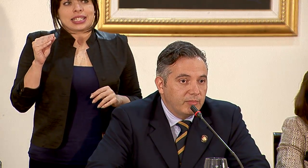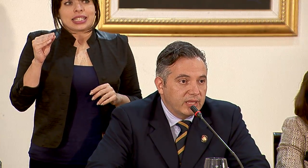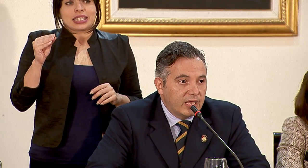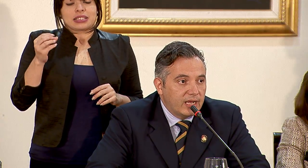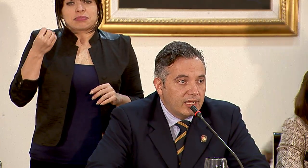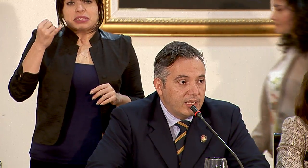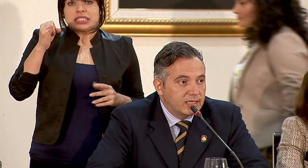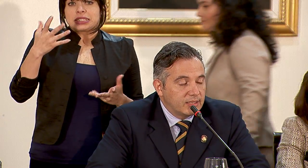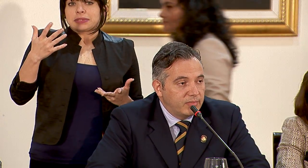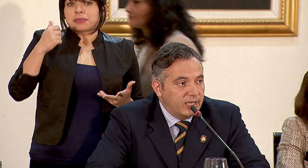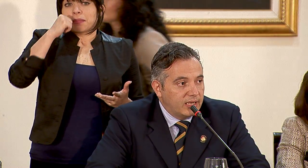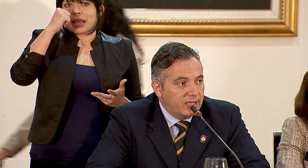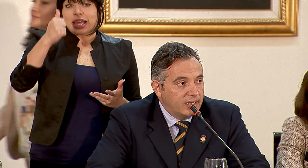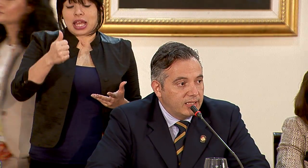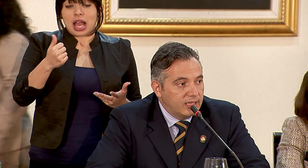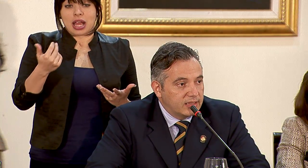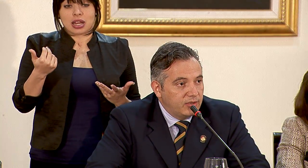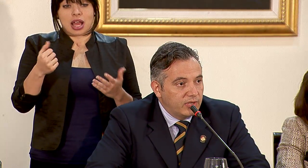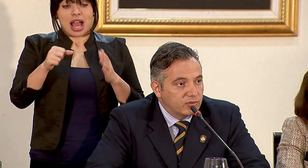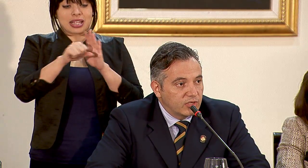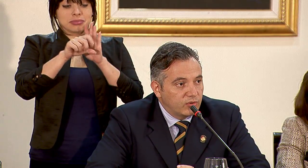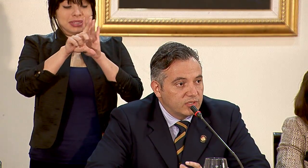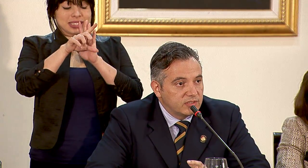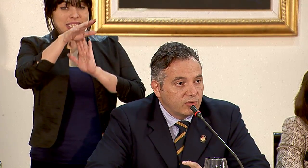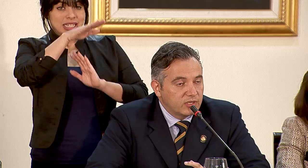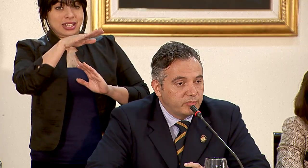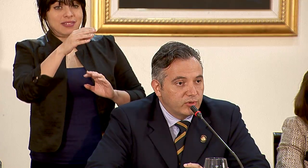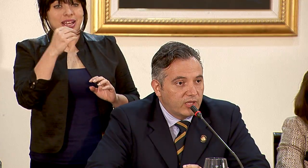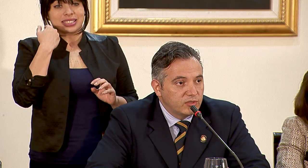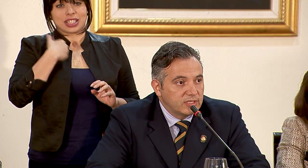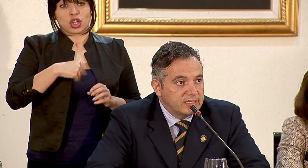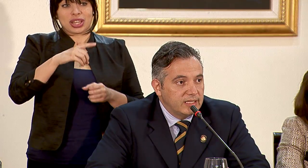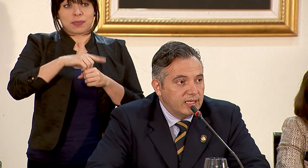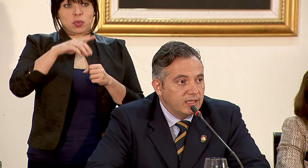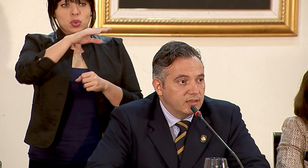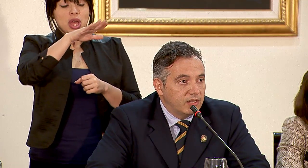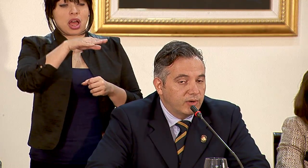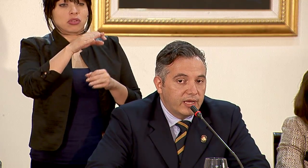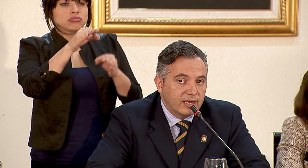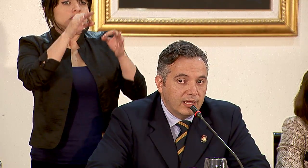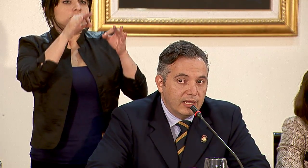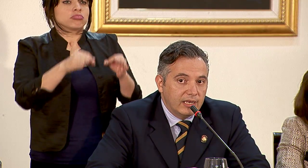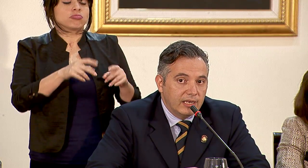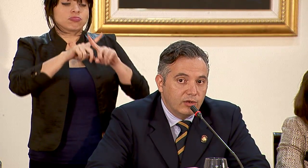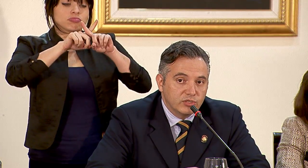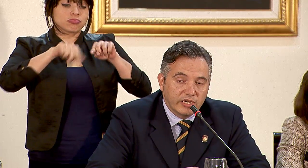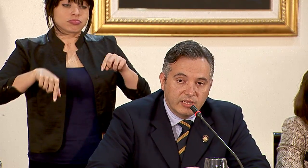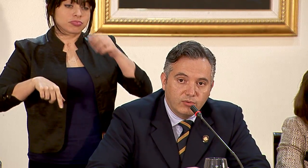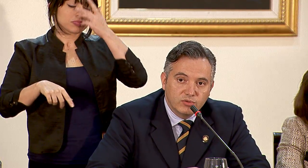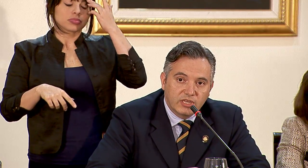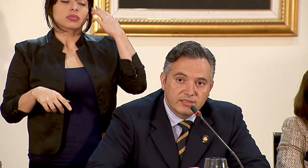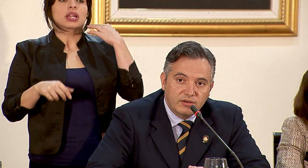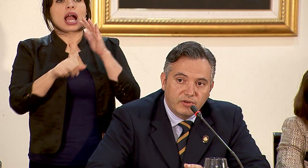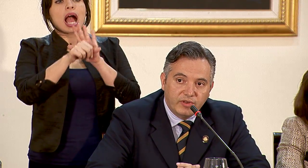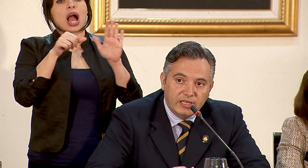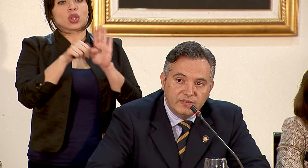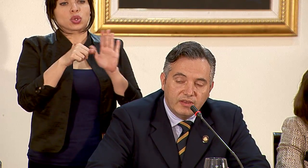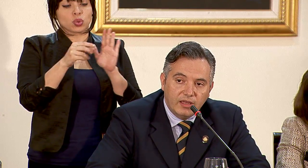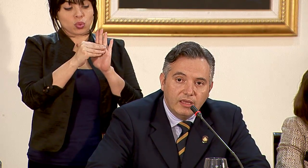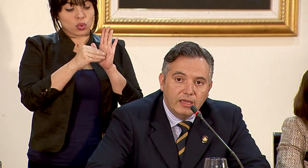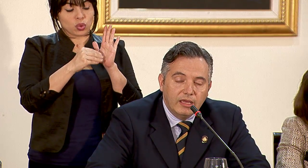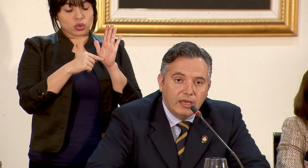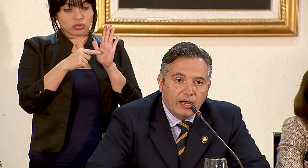día de mañana la Asamblea Legislativa, los señores y señoras diputados, deciden derogar los artículos que hacen